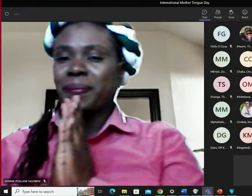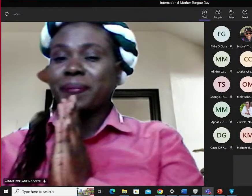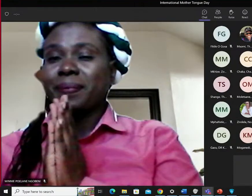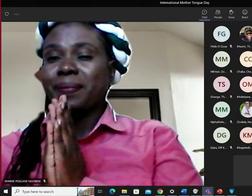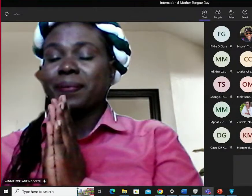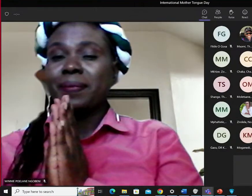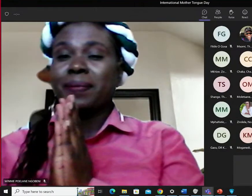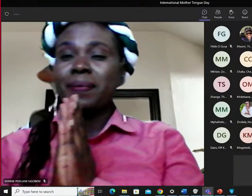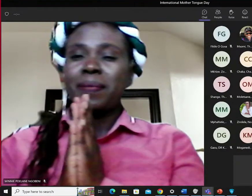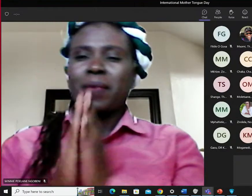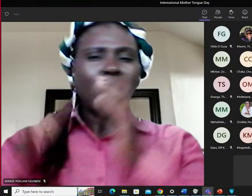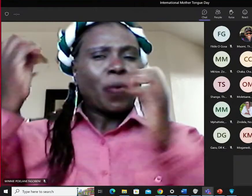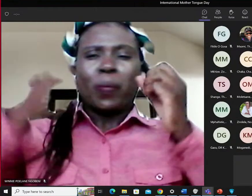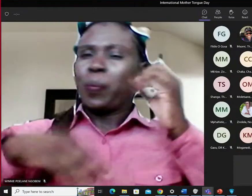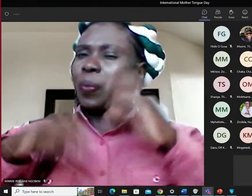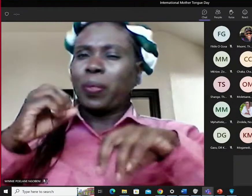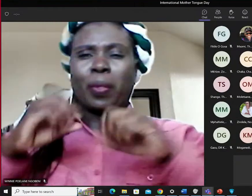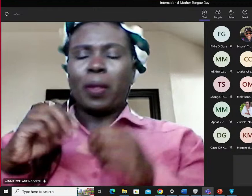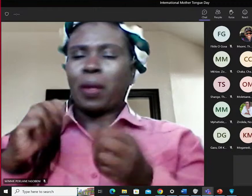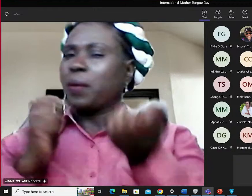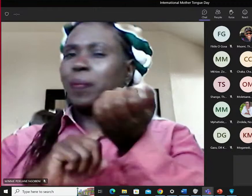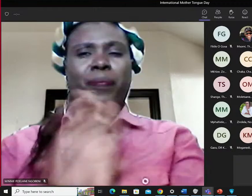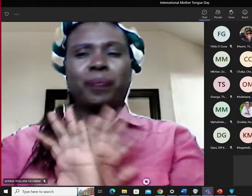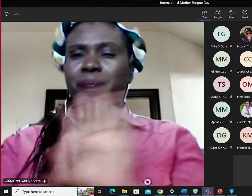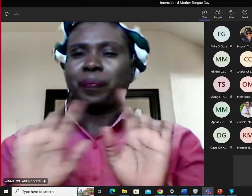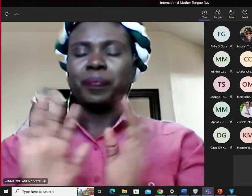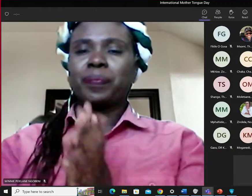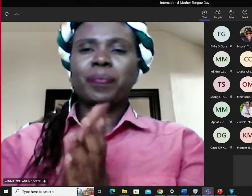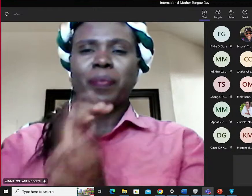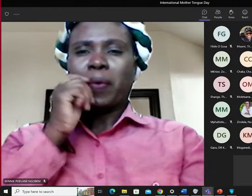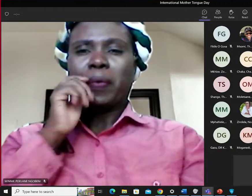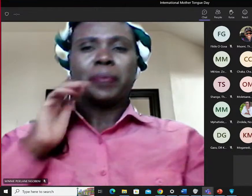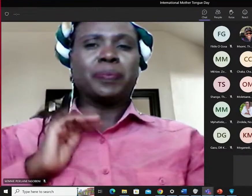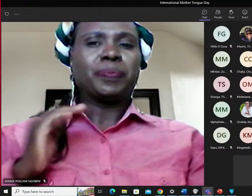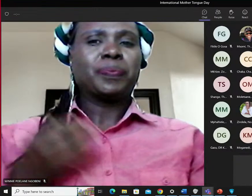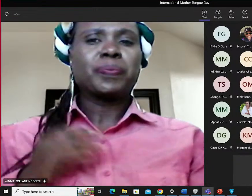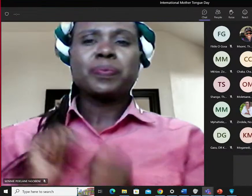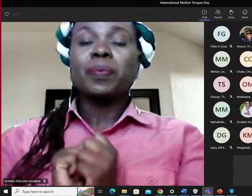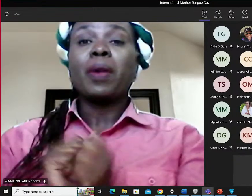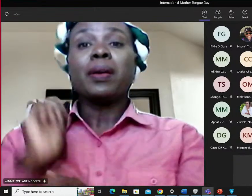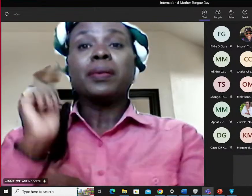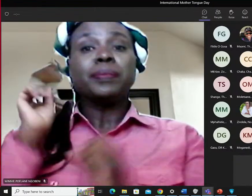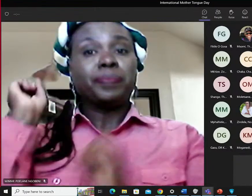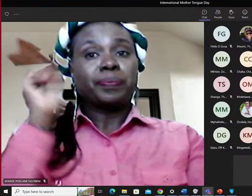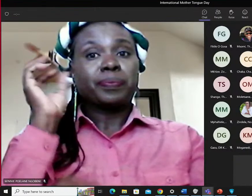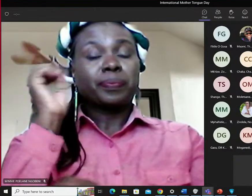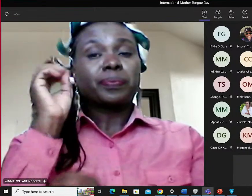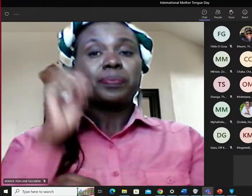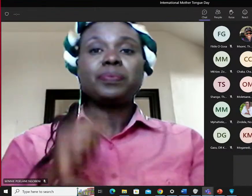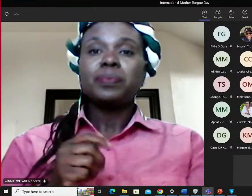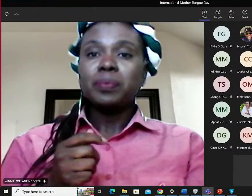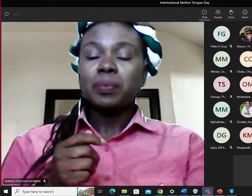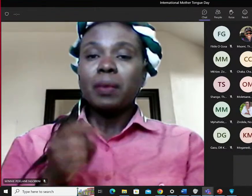Without any waste of time, ladies and gentlemen, I'm going to present to you the guest speaker of the